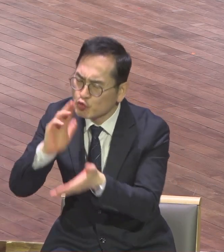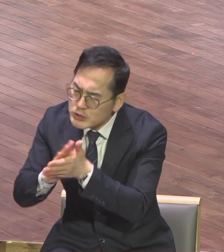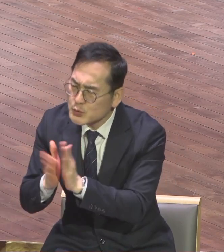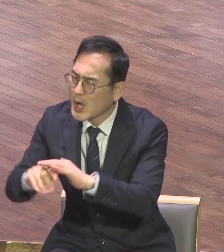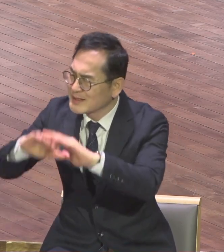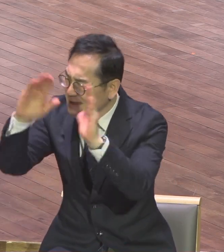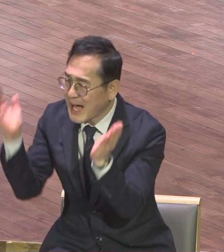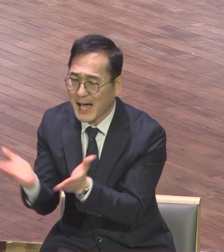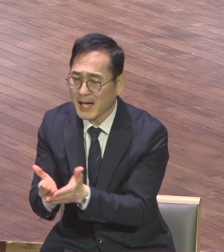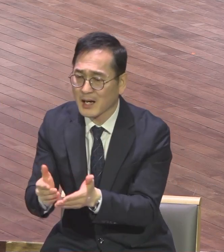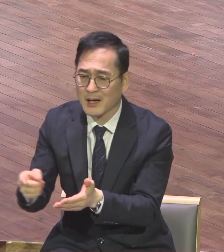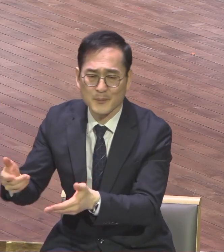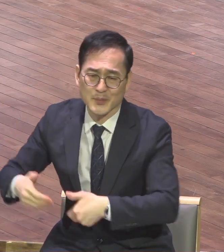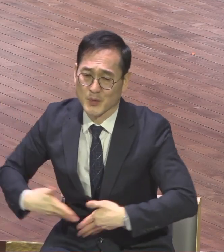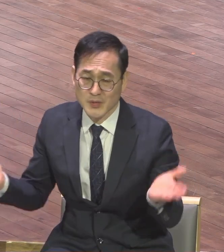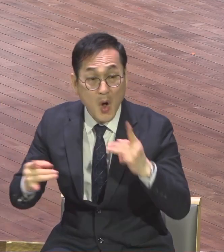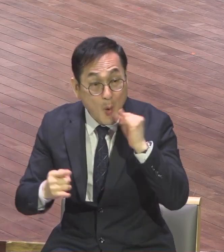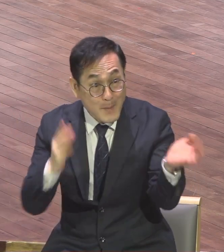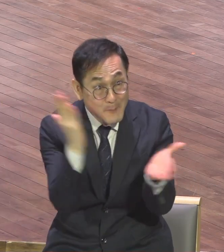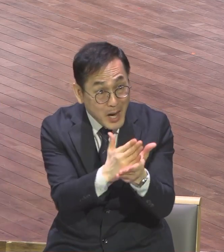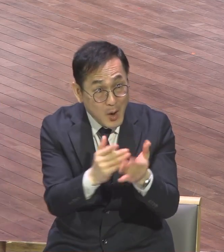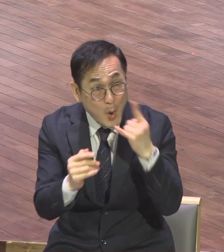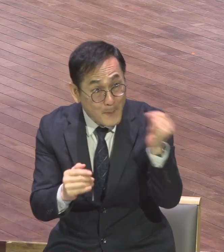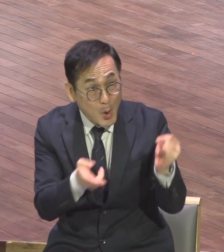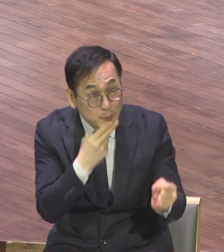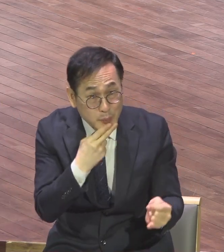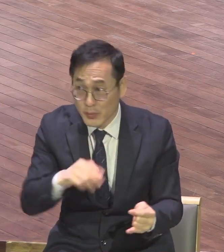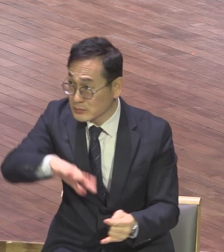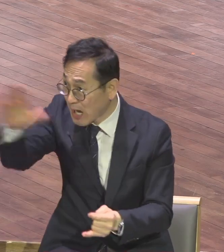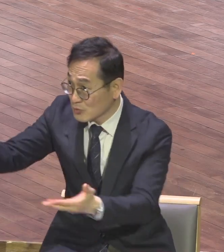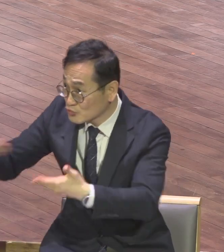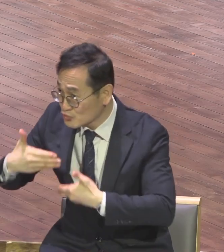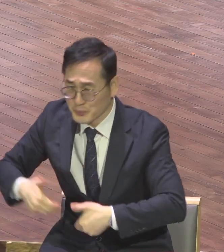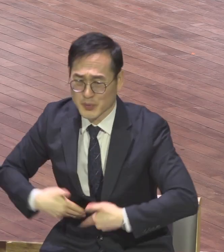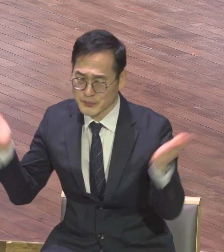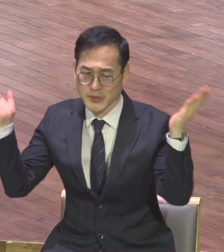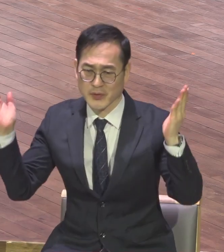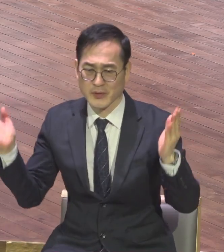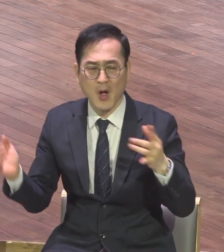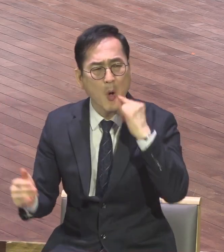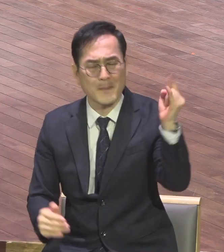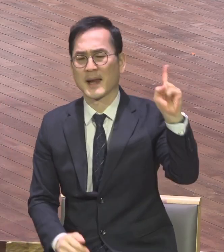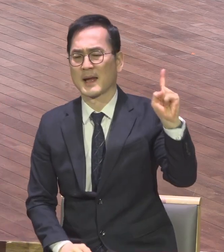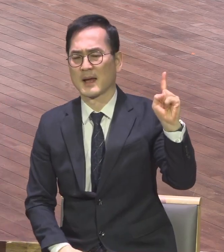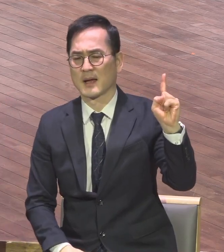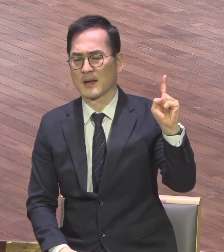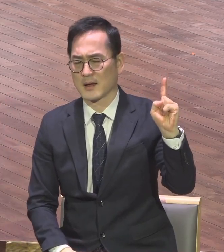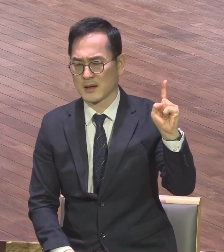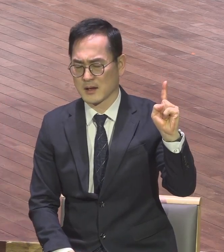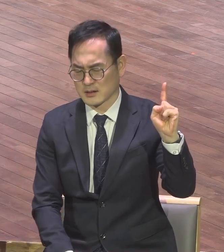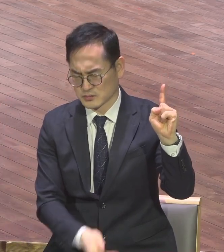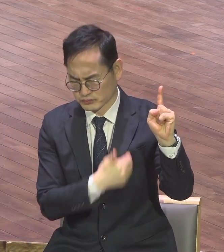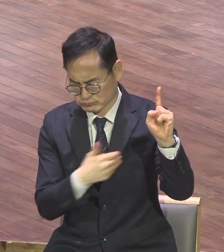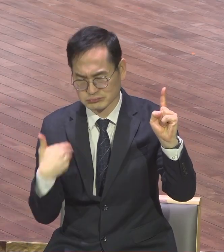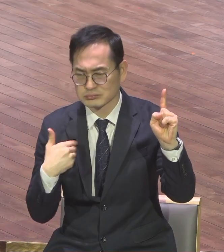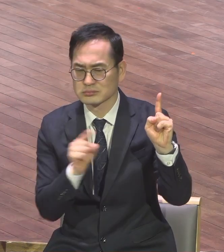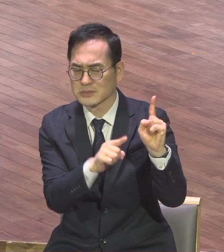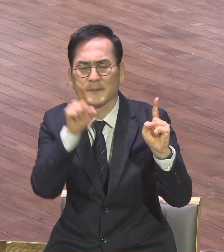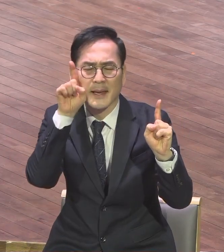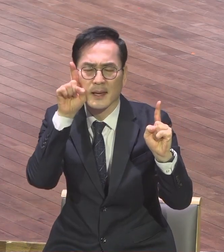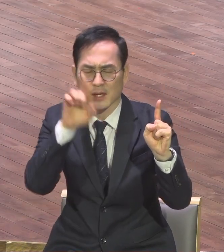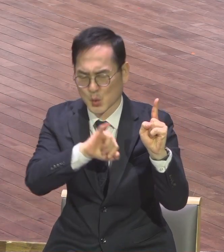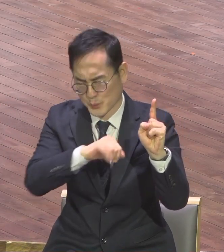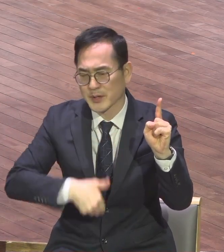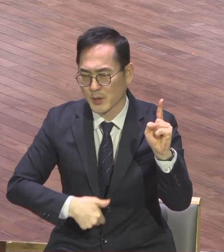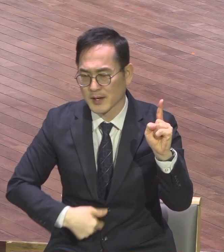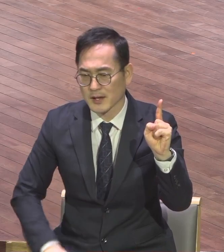엄마를 잃어버린 아이에게는 아무 의미 없습니다. 그래서 아이에게 엄마는 모든 것이자 우주입니다. 그래서 물을 떠난